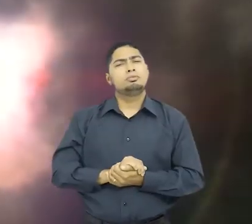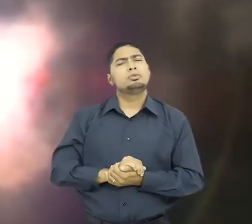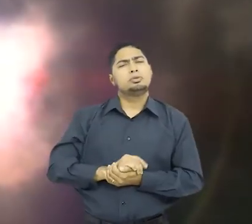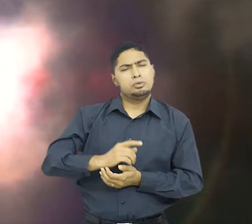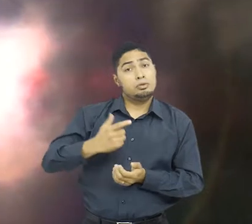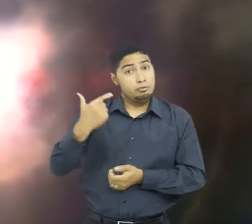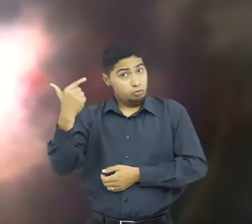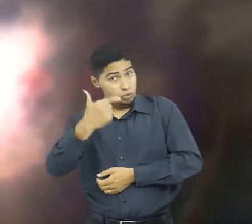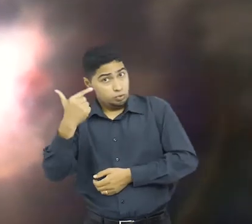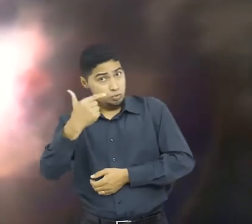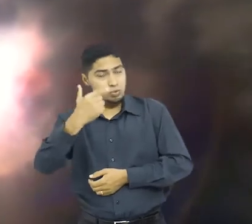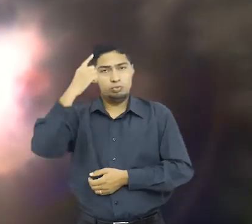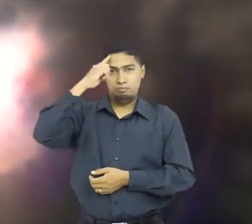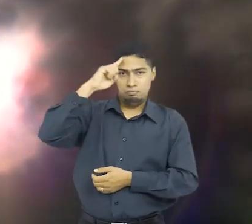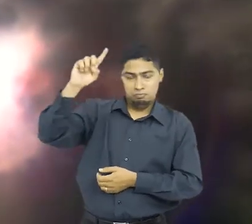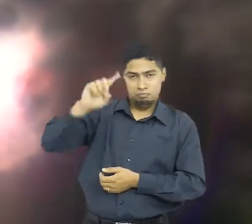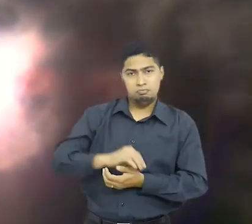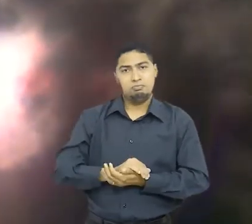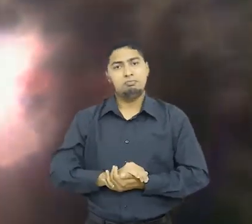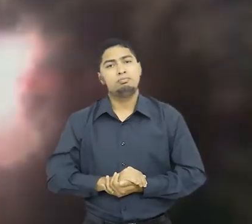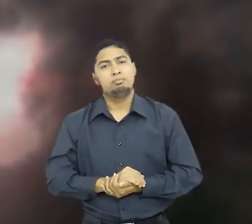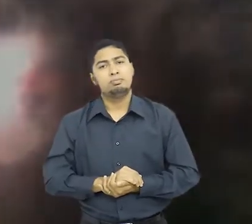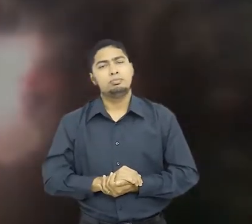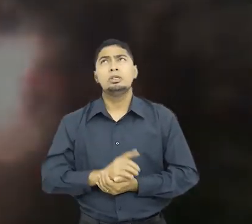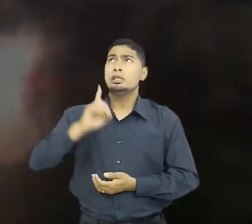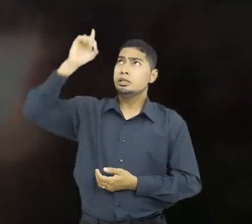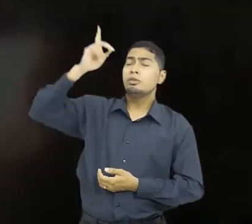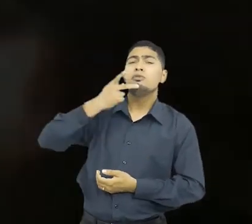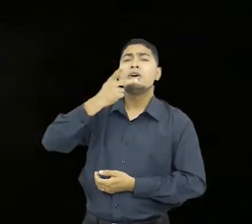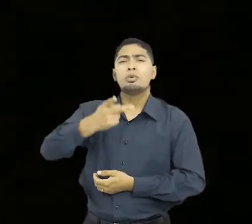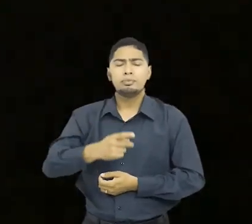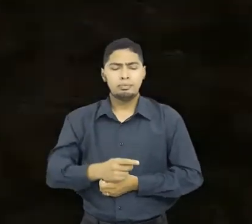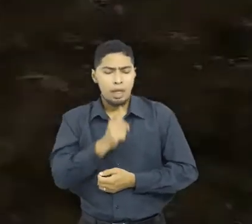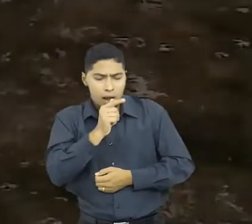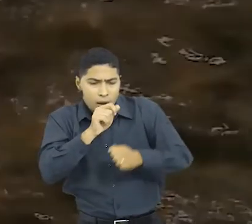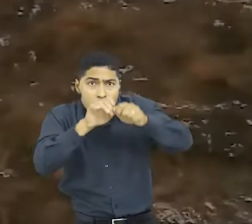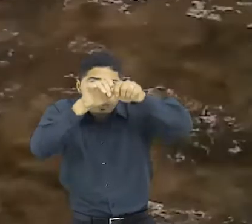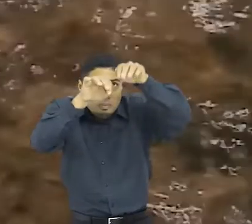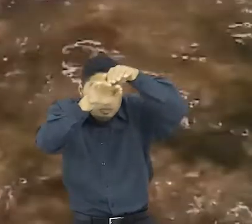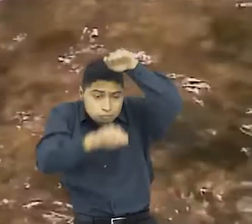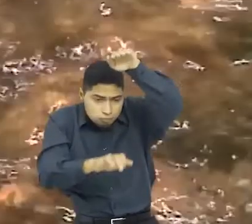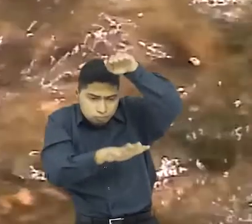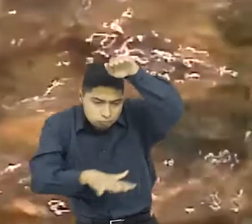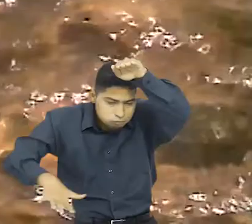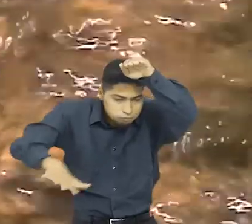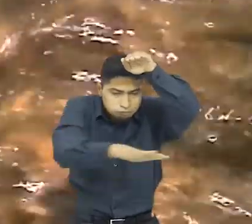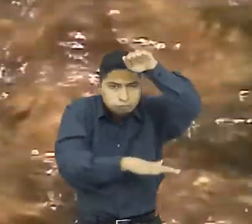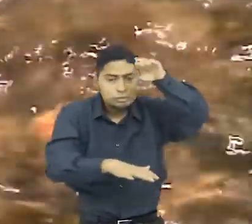E foi a noite e a manhã do segundo dia. E disse Deus que as águas debaixo do céu se ajuntem em um